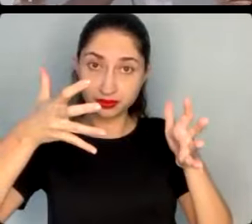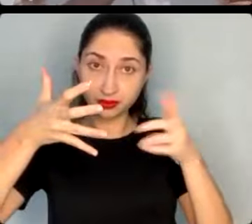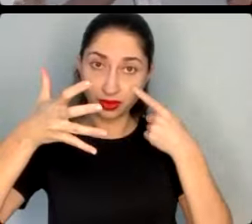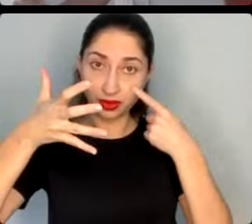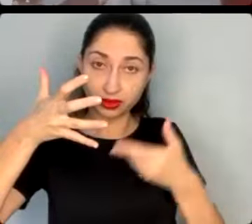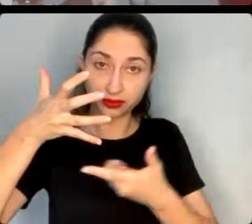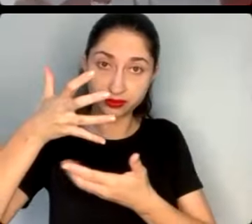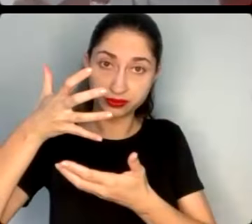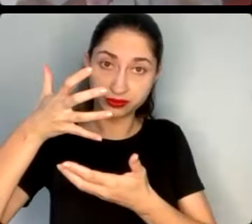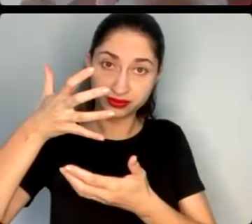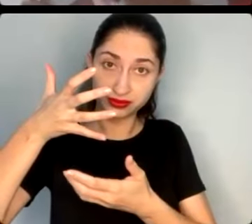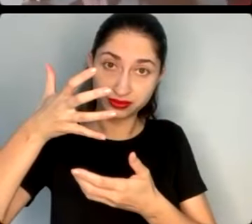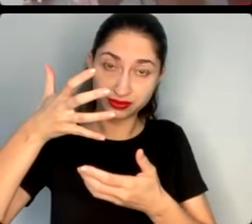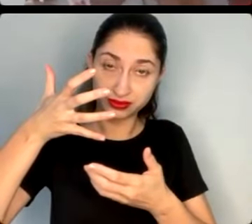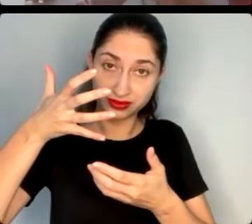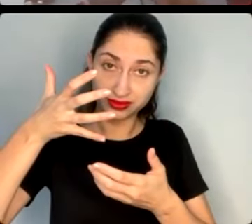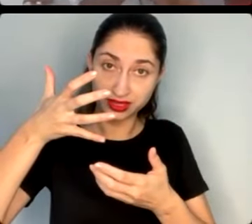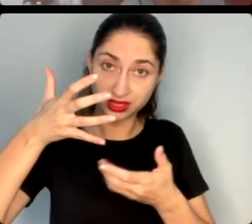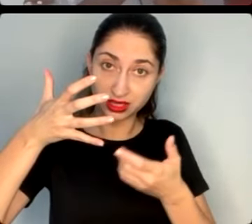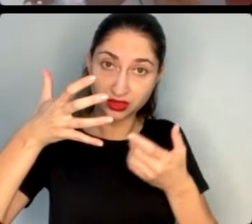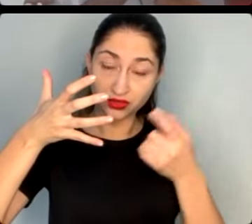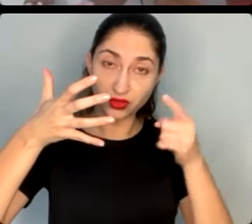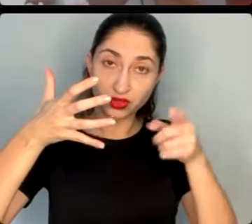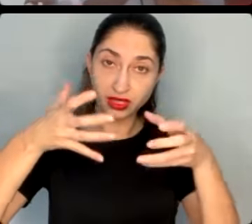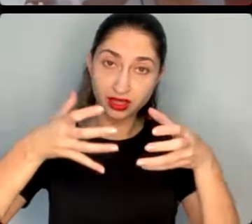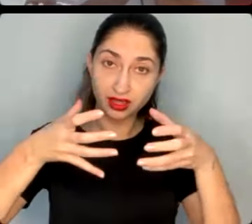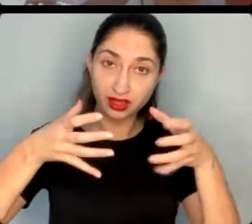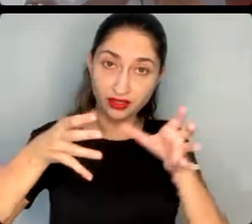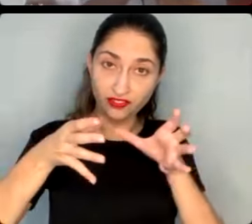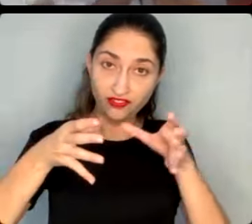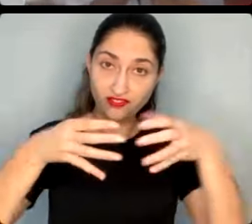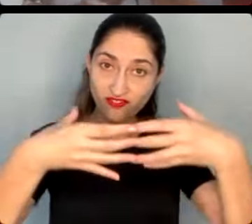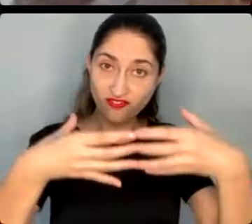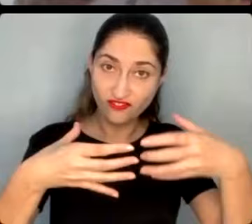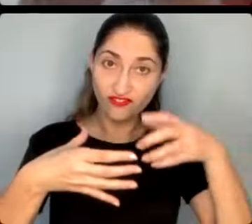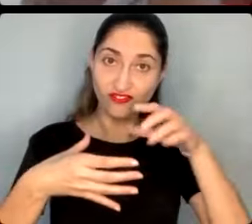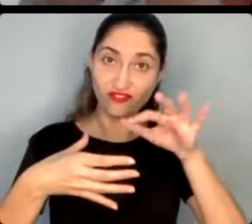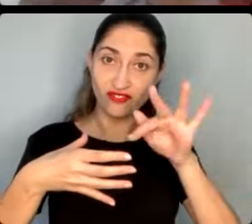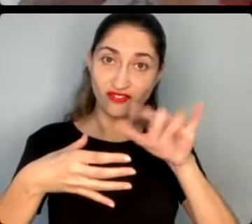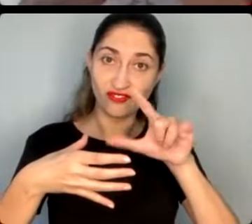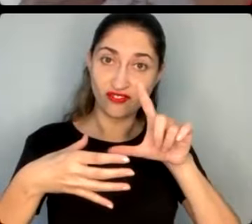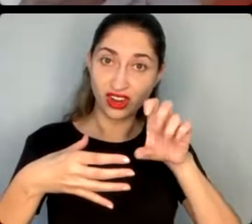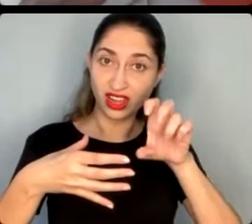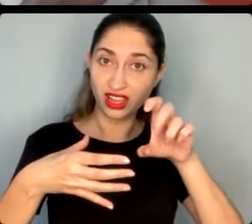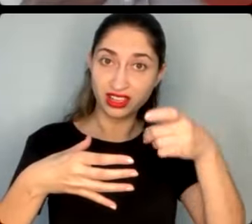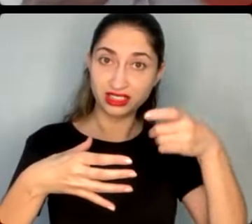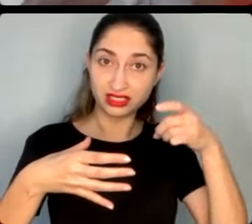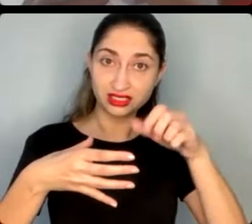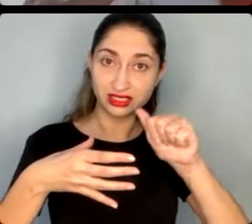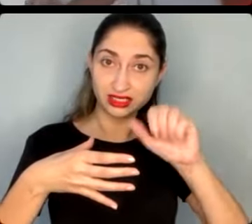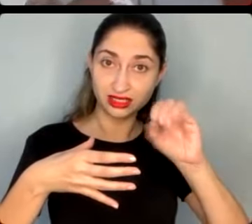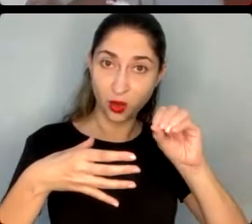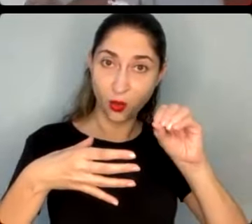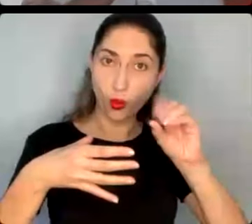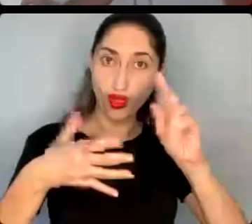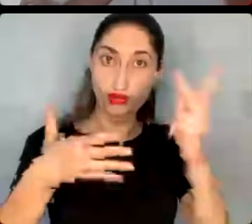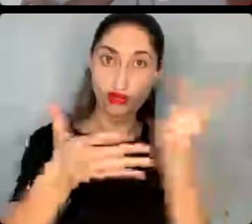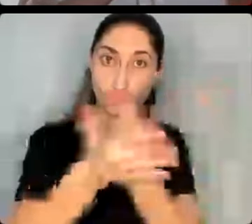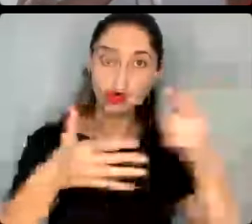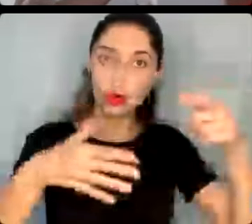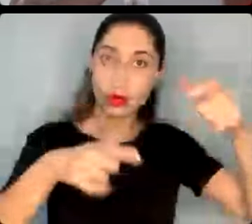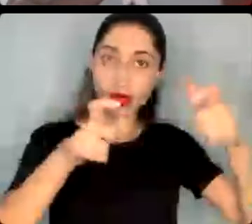na 10ª. Quando você faz flexão, o lugar da flexão é aqui. Mas é muito comum que a gente ponha a força aqui no